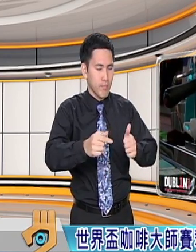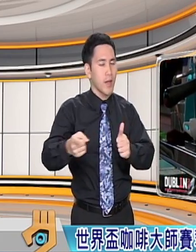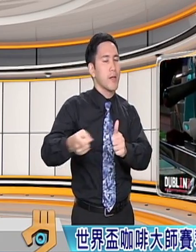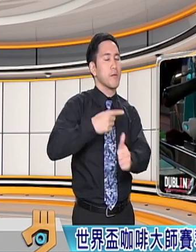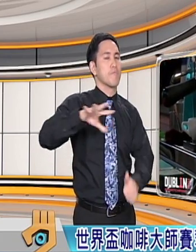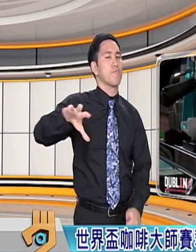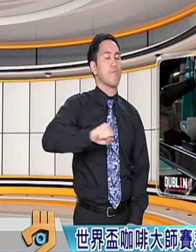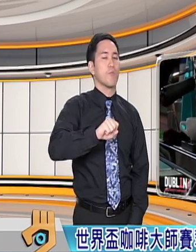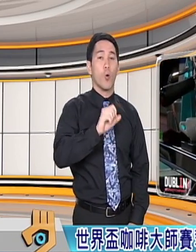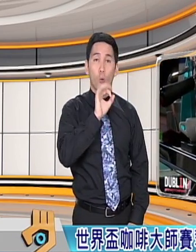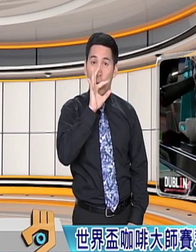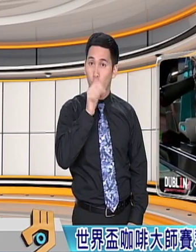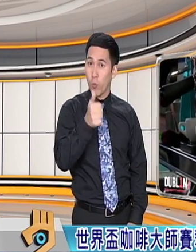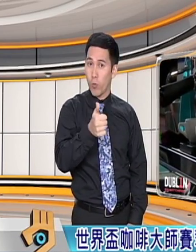经。